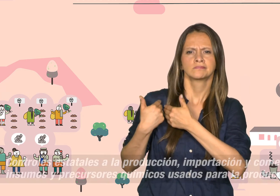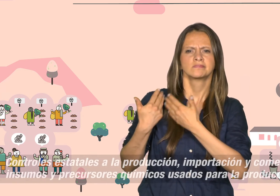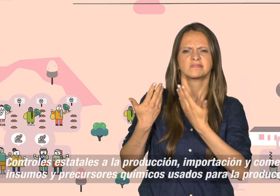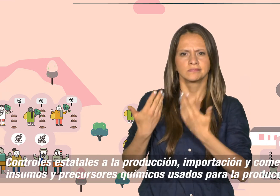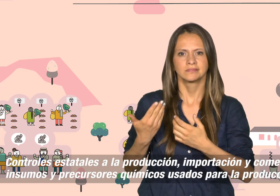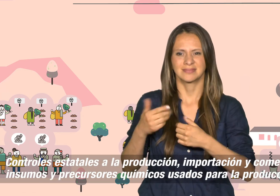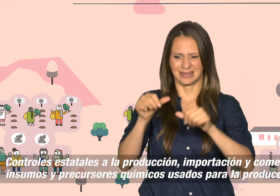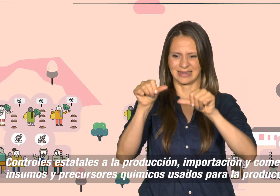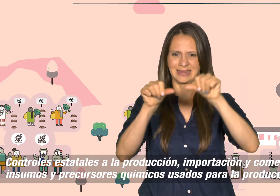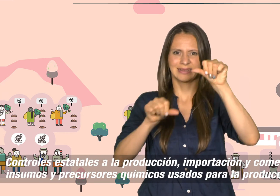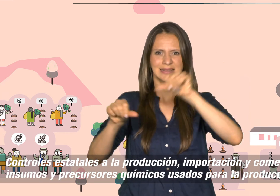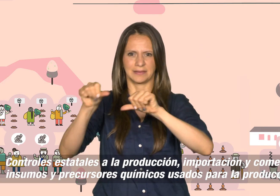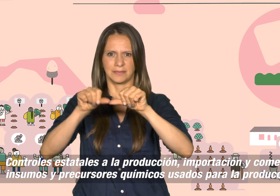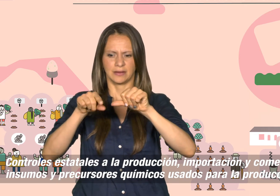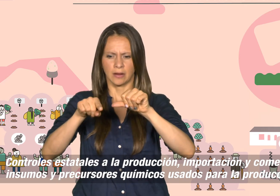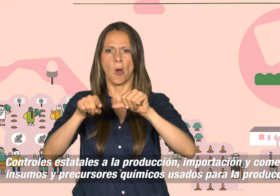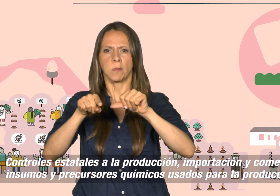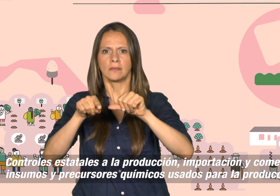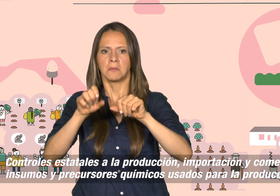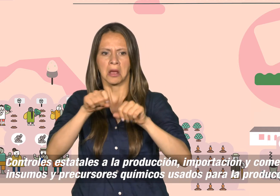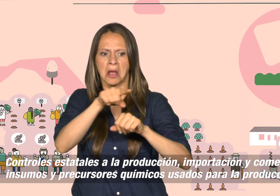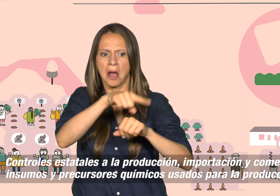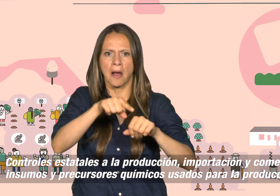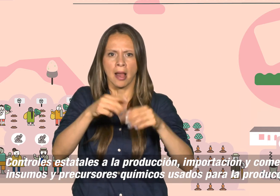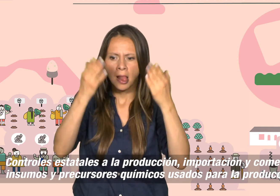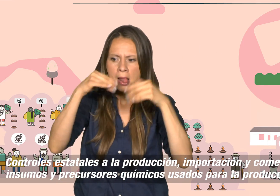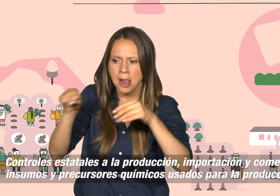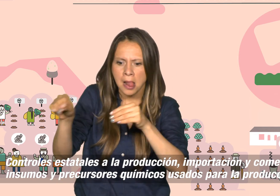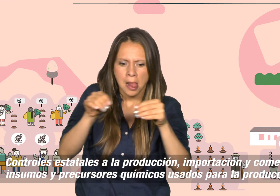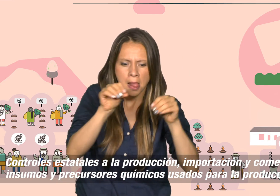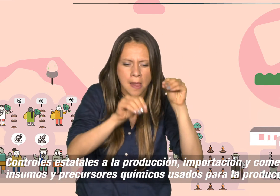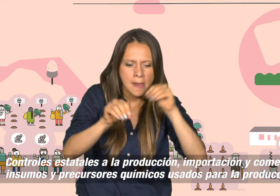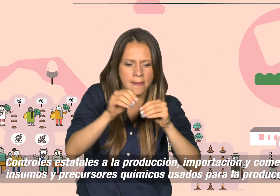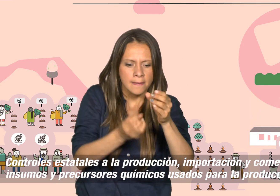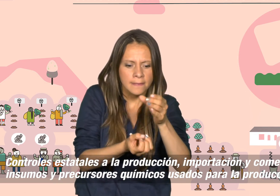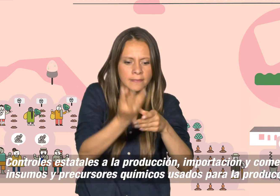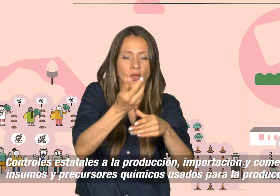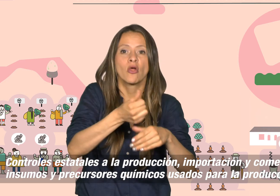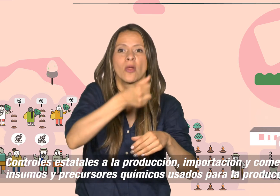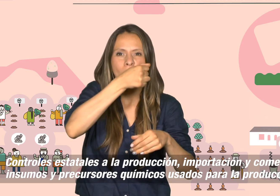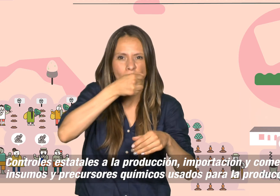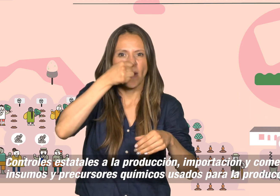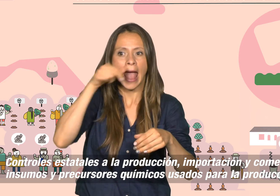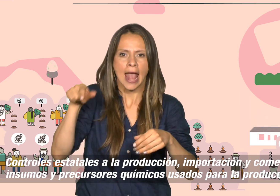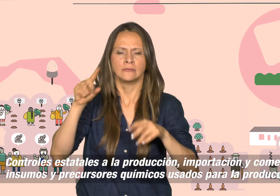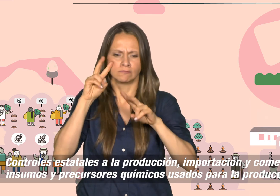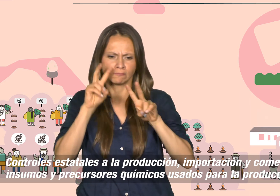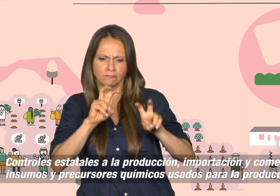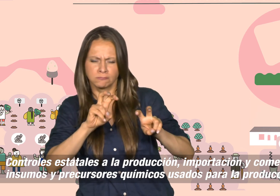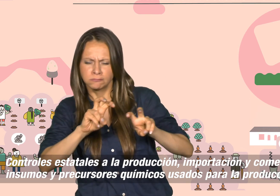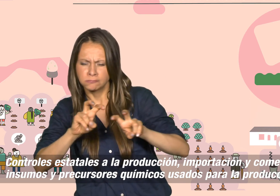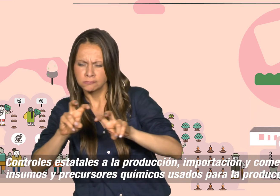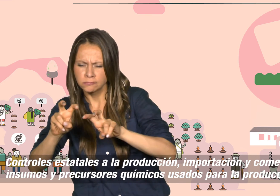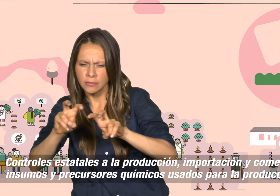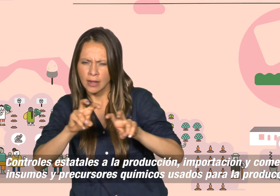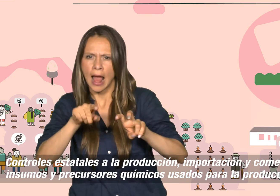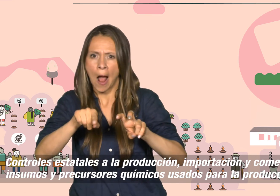Controles estatales a la producción, importación y comercialización de insumos y precursores químicos